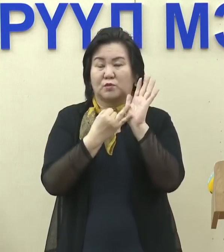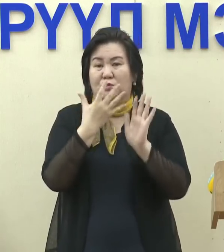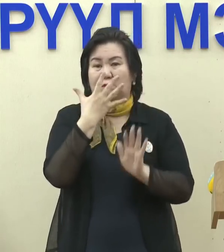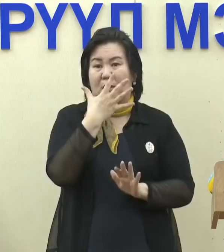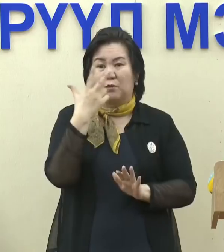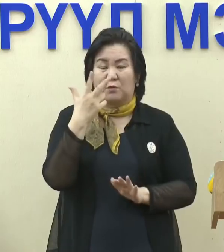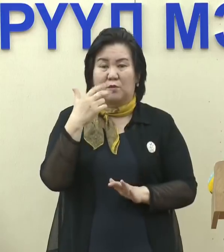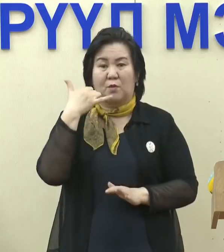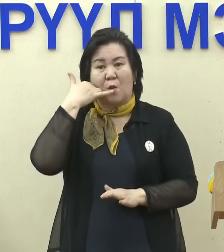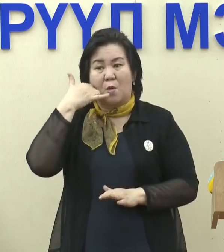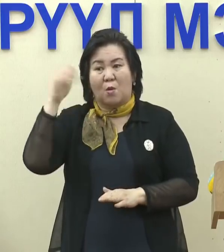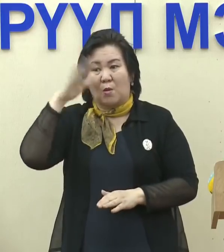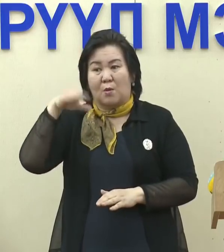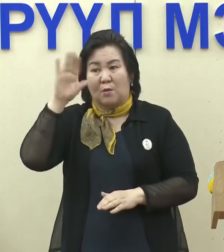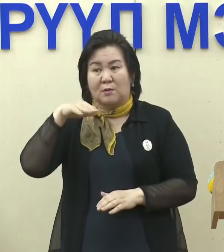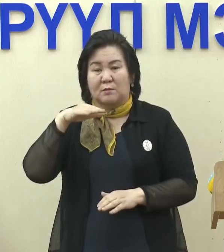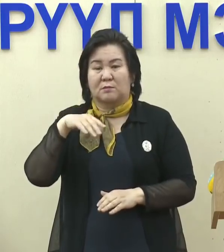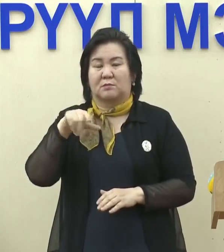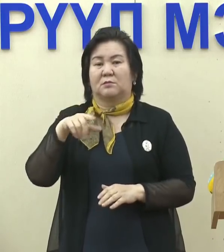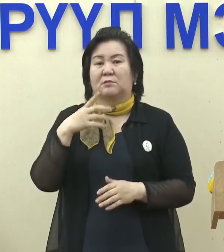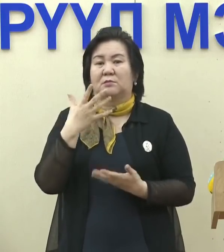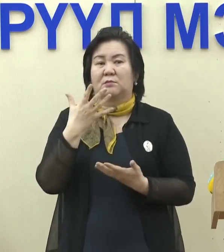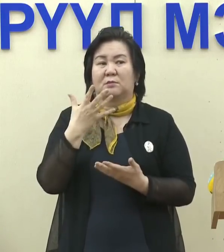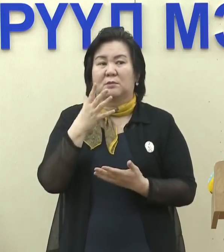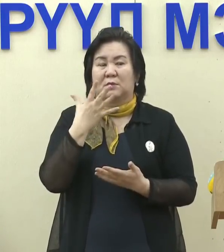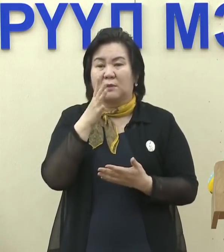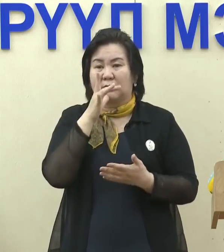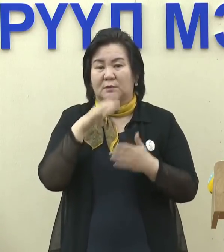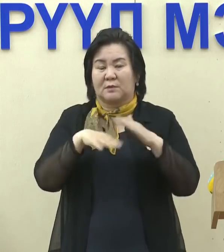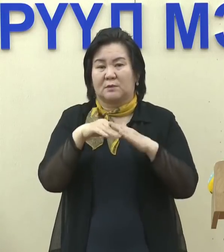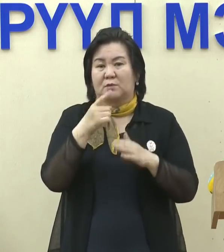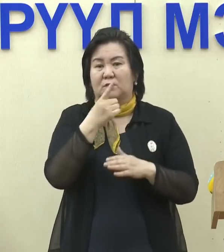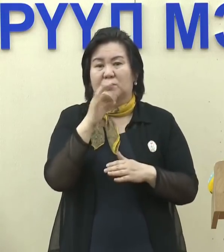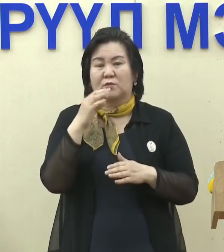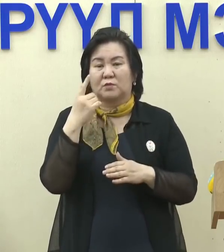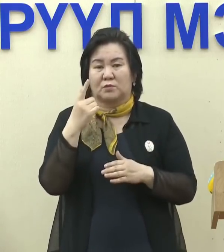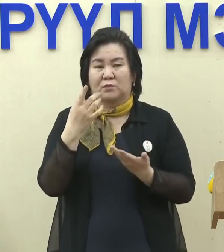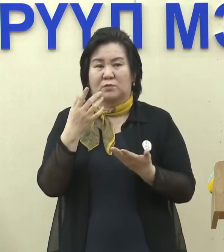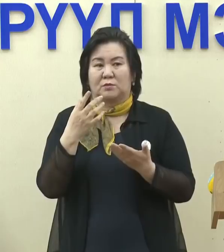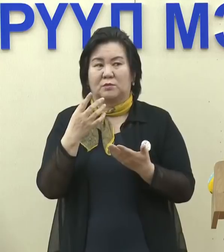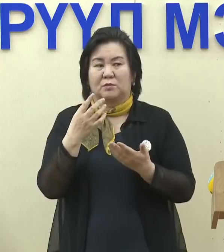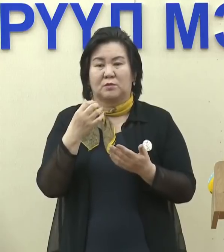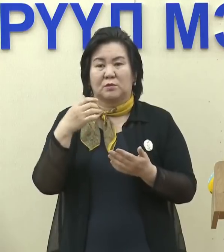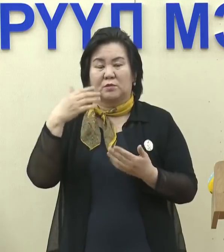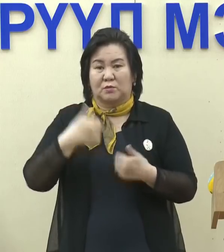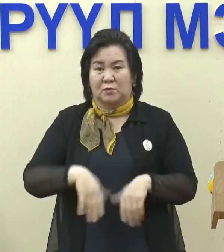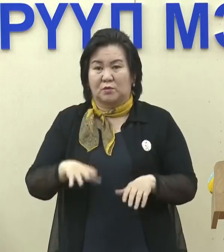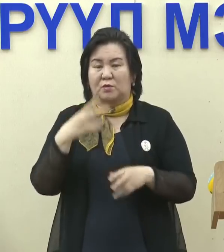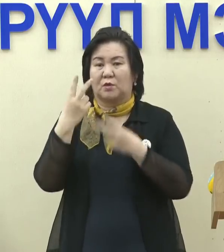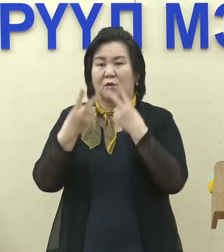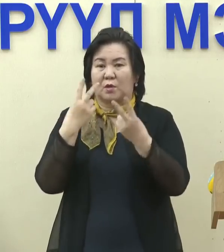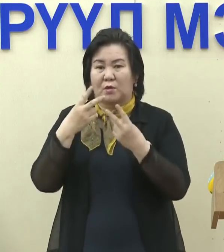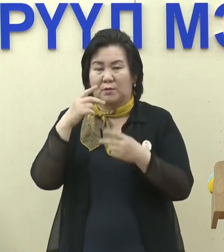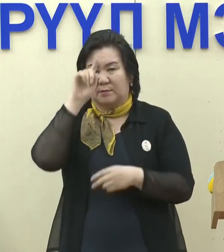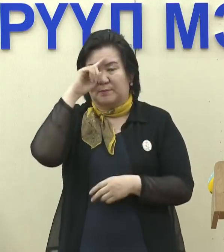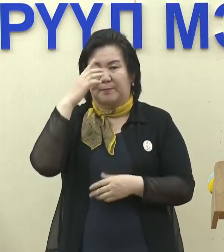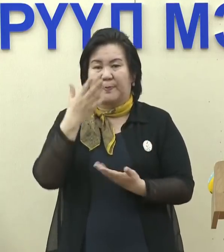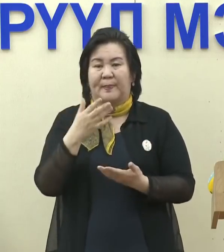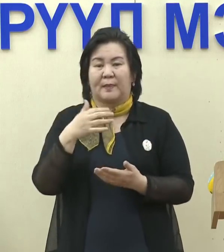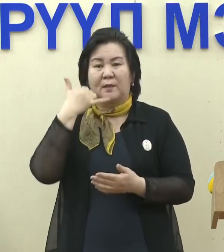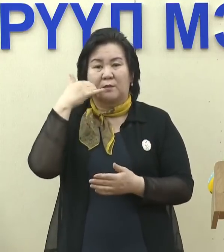753 тохиолдлын дуудлага ирсэн. 5 хүрчлэх насны хүүхдийн дуудлага 101 тохиолдол, төрхийн дуудлага 22 тохиолдол, осл